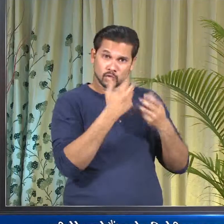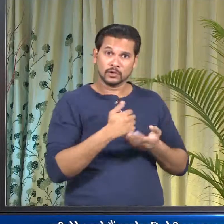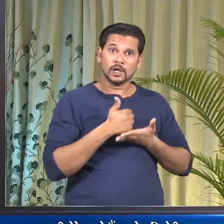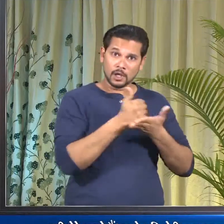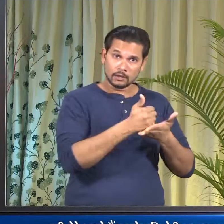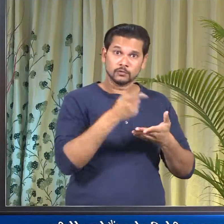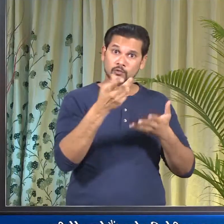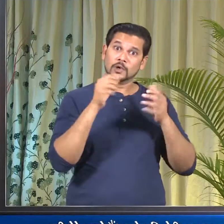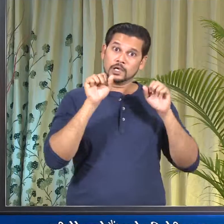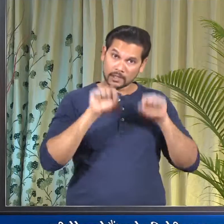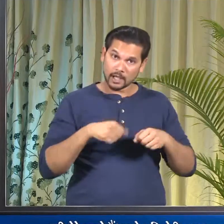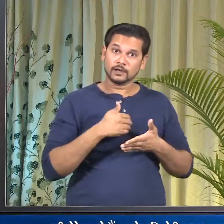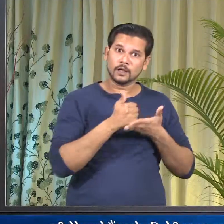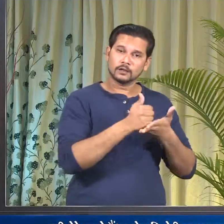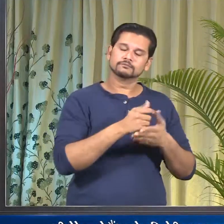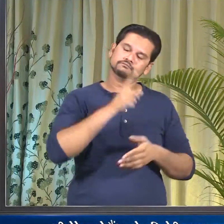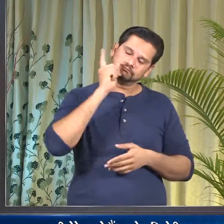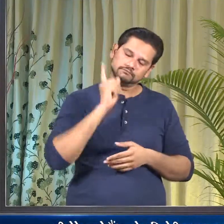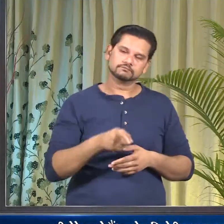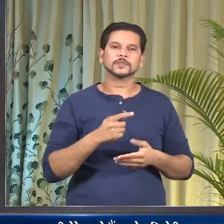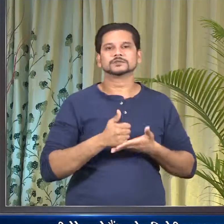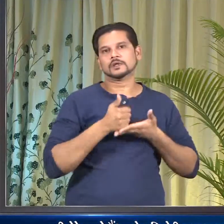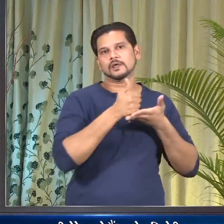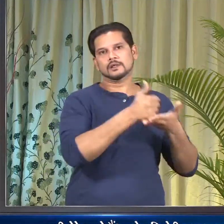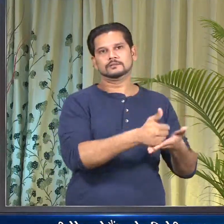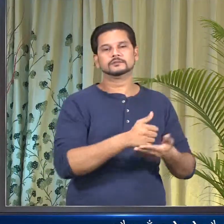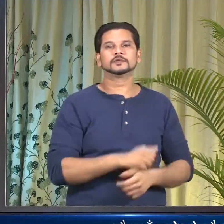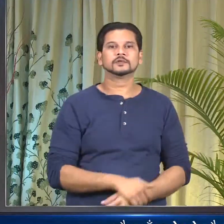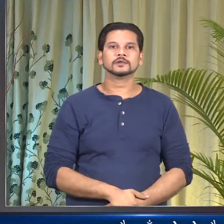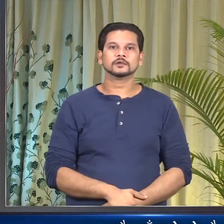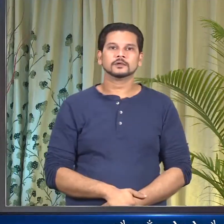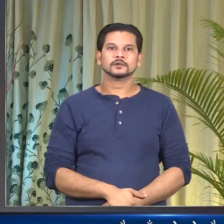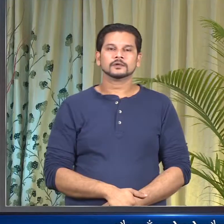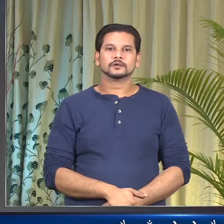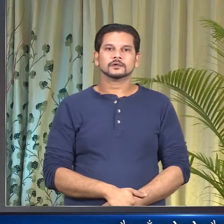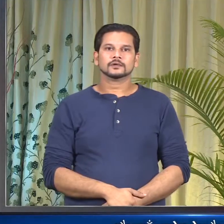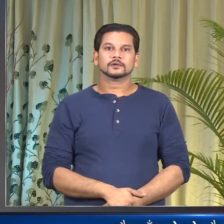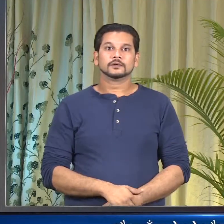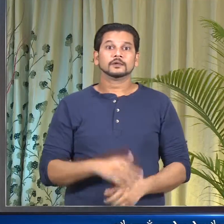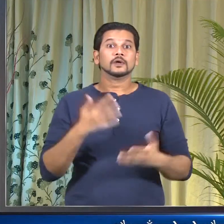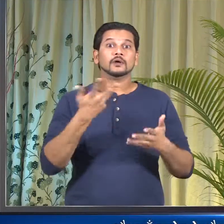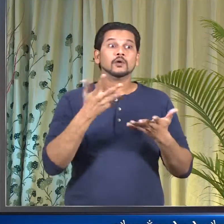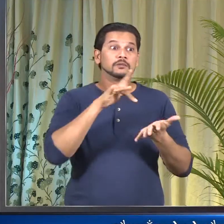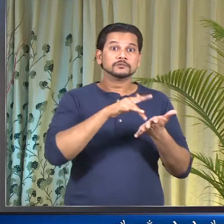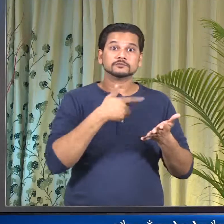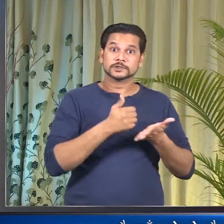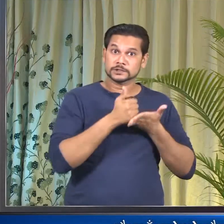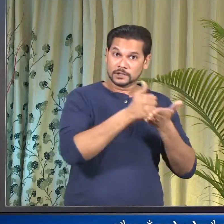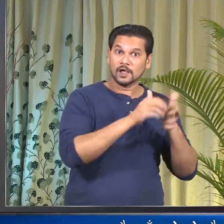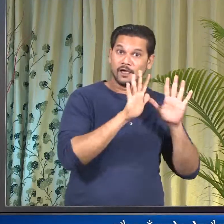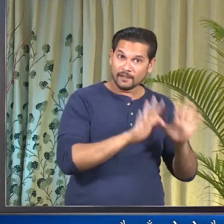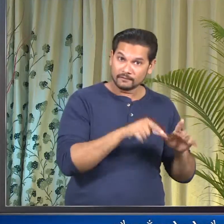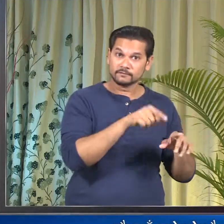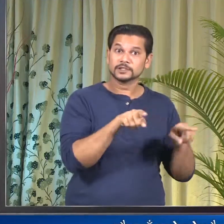दे सकते हैं, तो हम आवश्ये देते हैं। और जहां सहयोग होता है, वहां